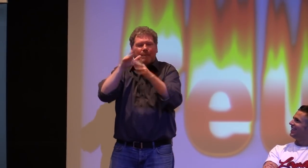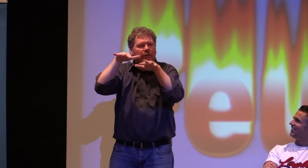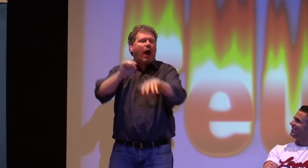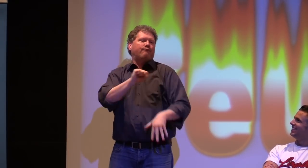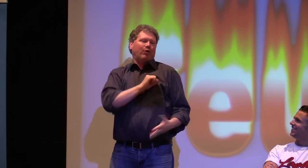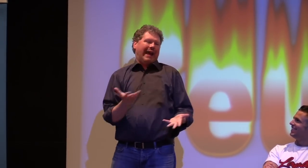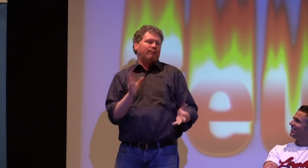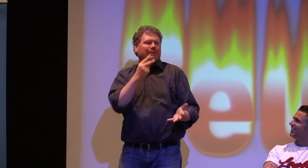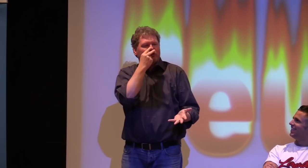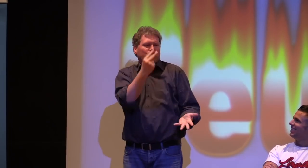ist das denn so?